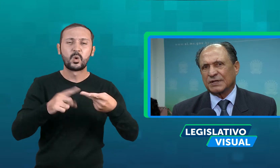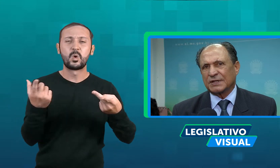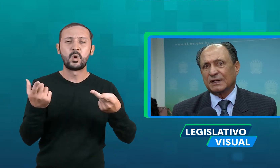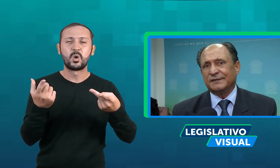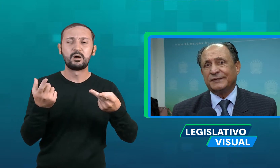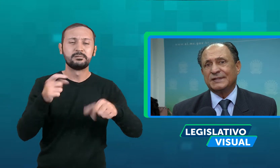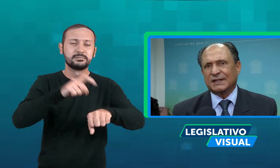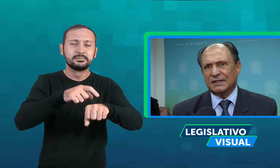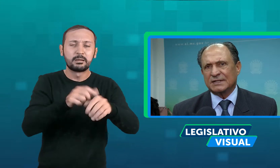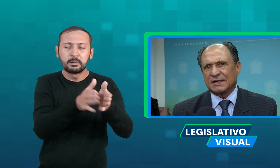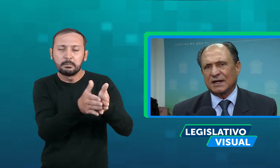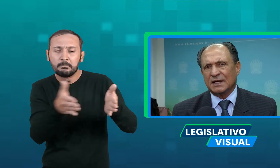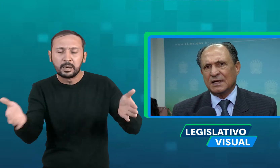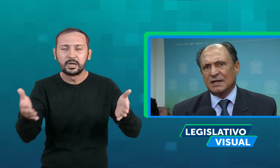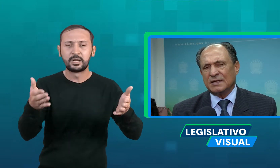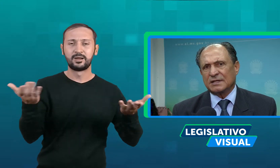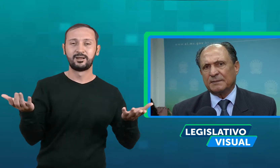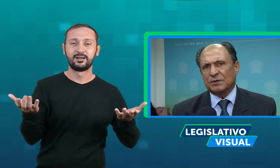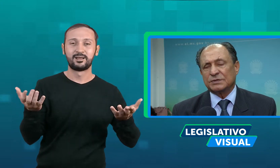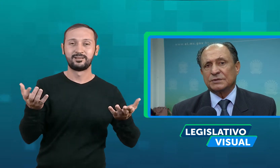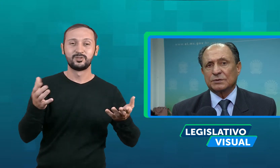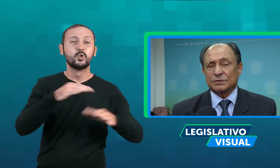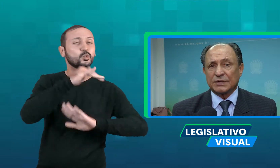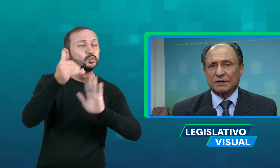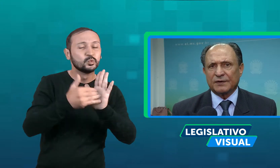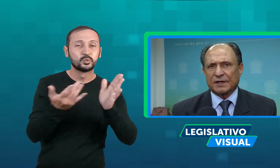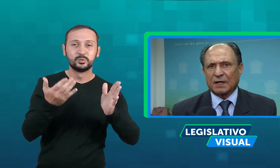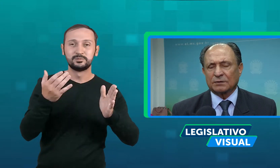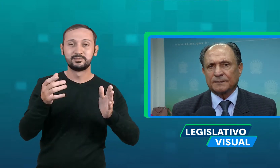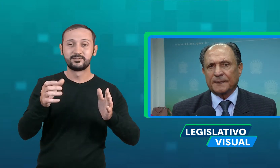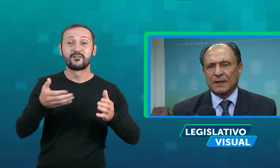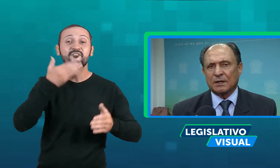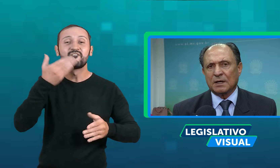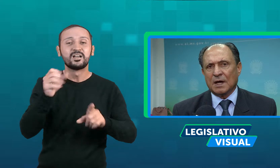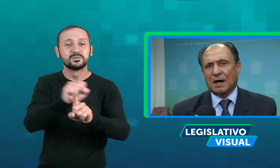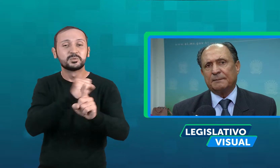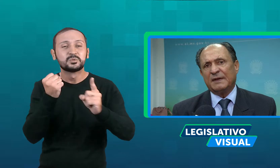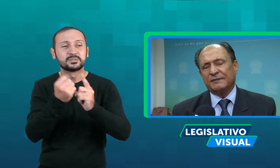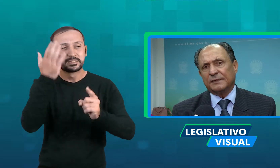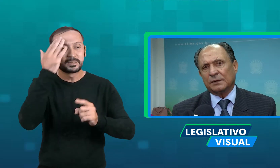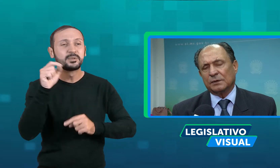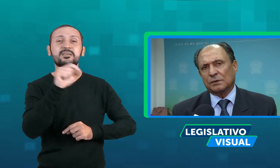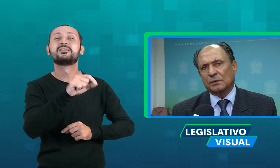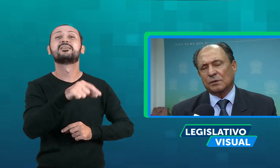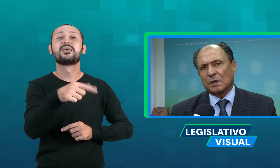a sociedade fiscalizar e saber o significado e